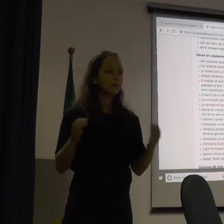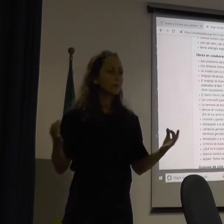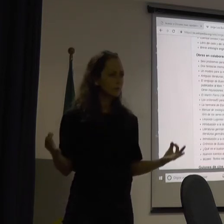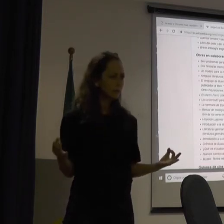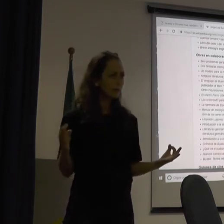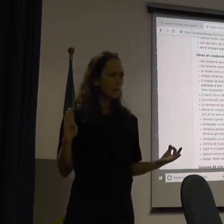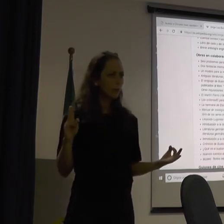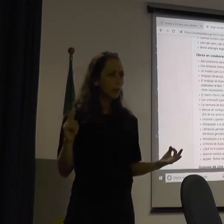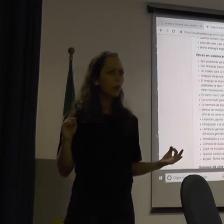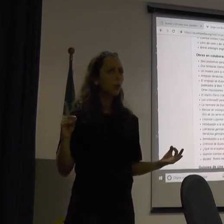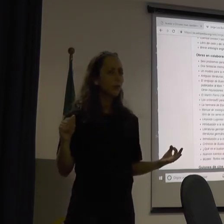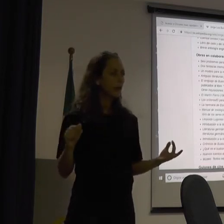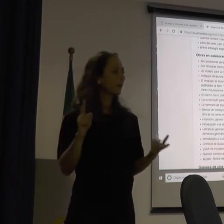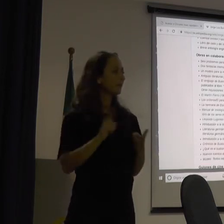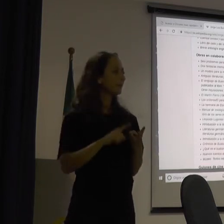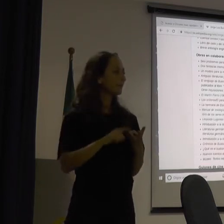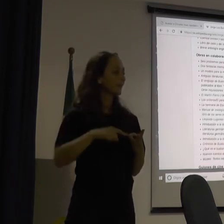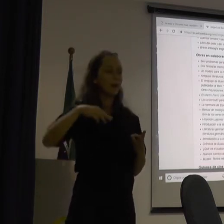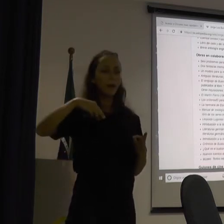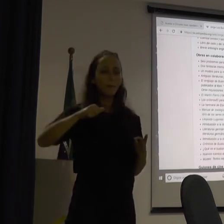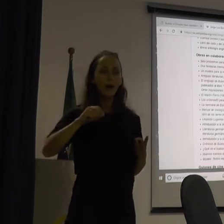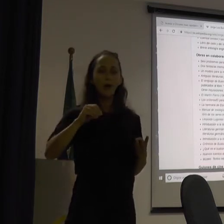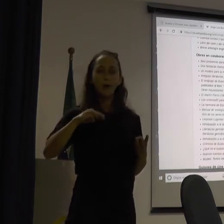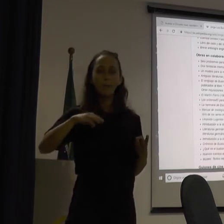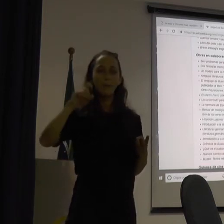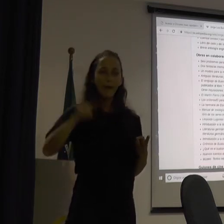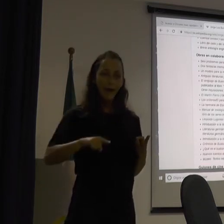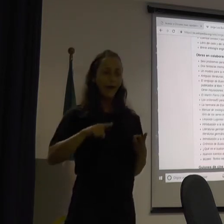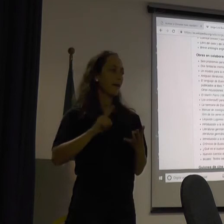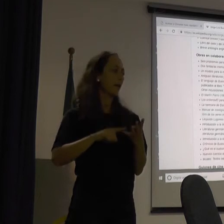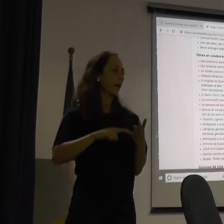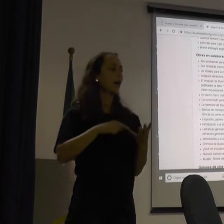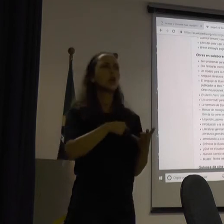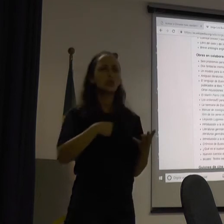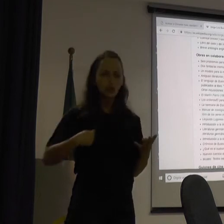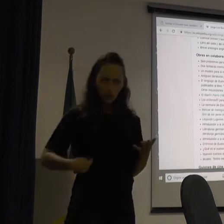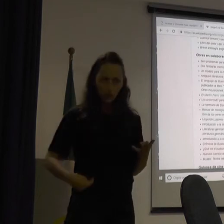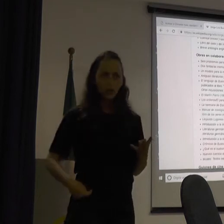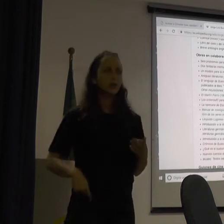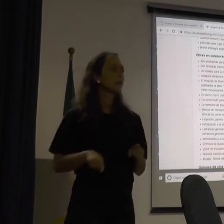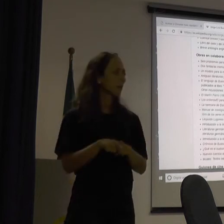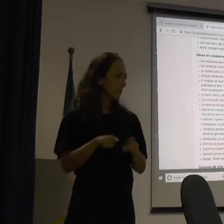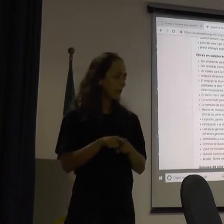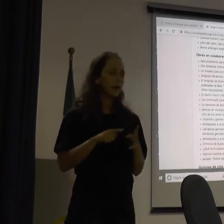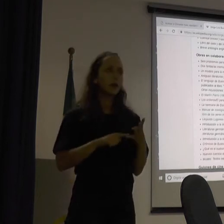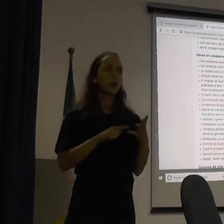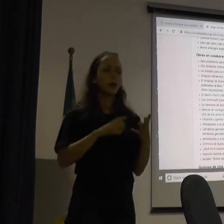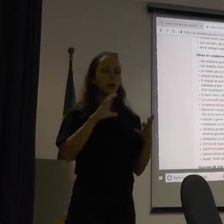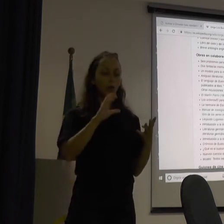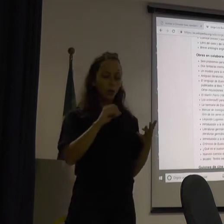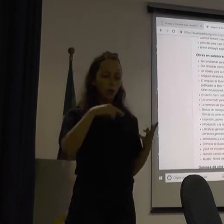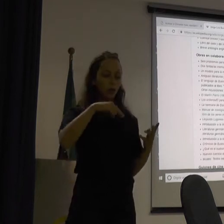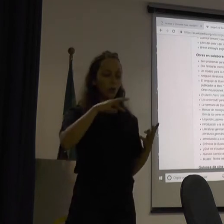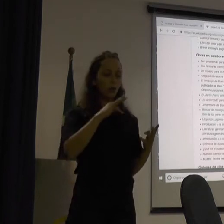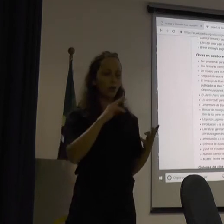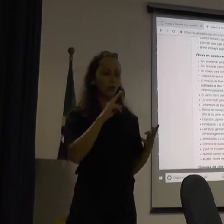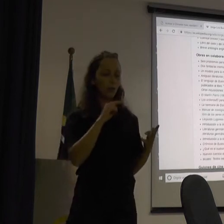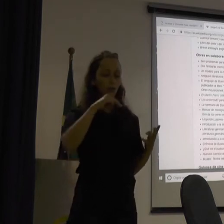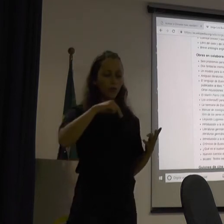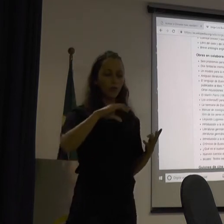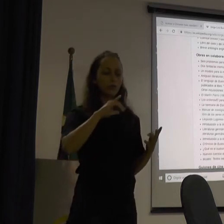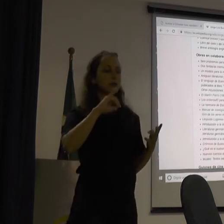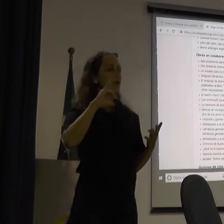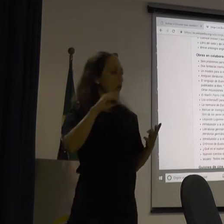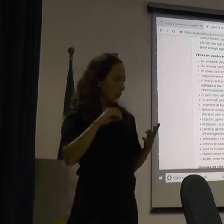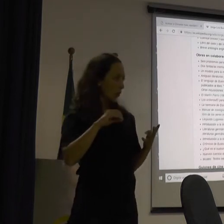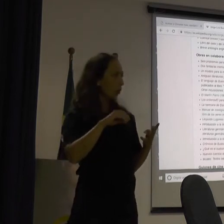Maomé, quem escreveram foram, e mesmo na China, né? Se pegar o Confúcio, você vai pegar o corpus do Confúcio,